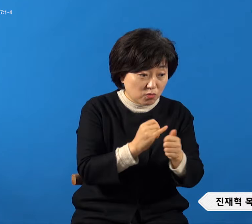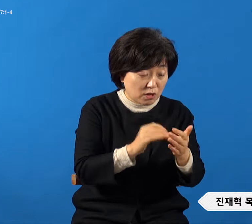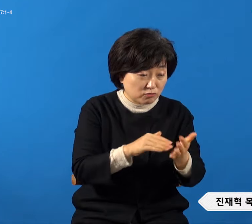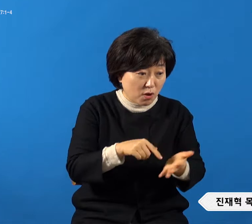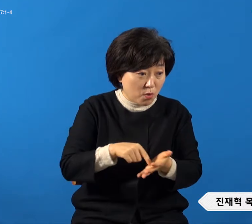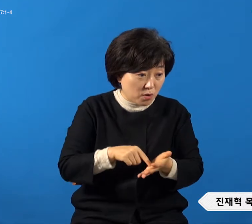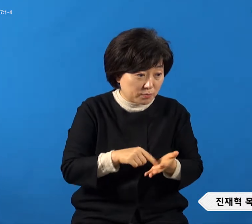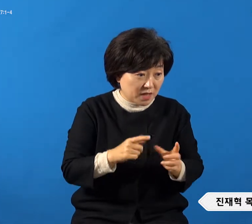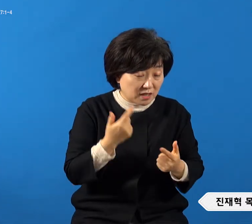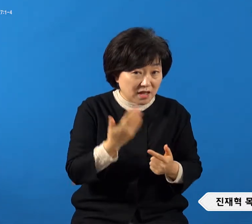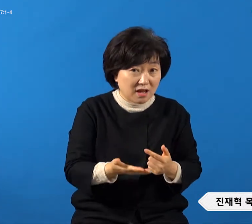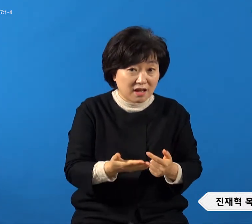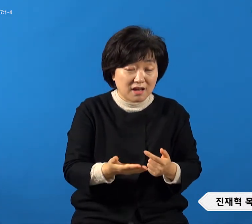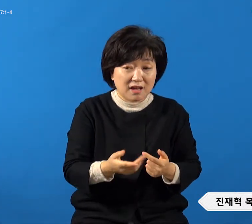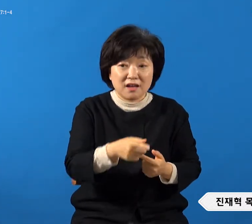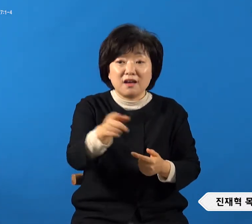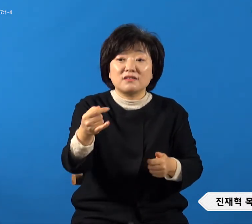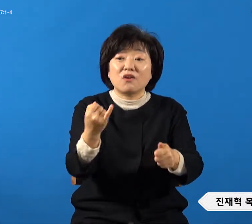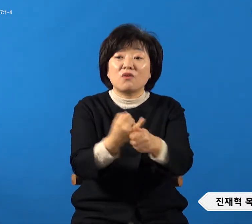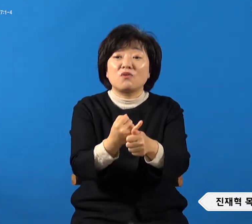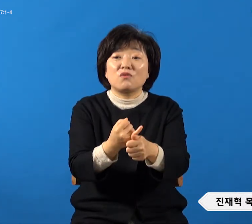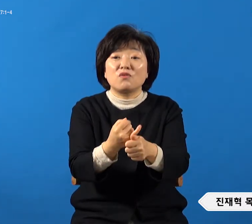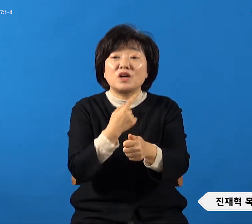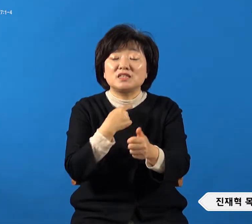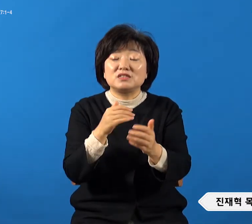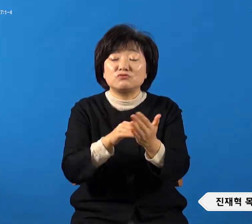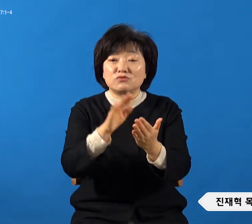않던가요? 결혼한 분들 한번 얘기해 보십시오.